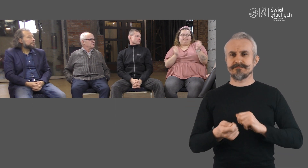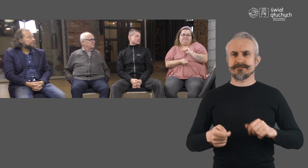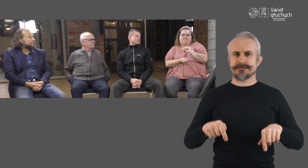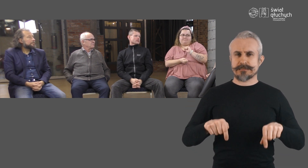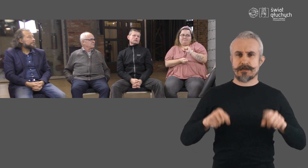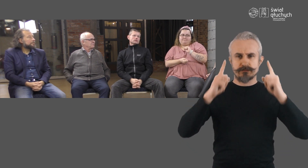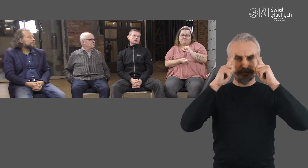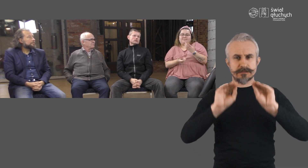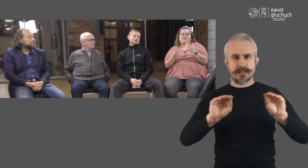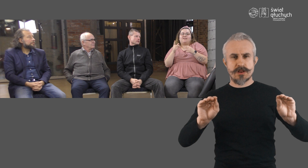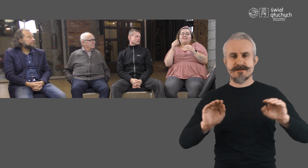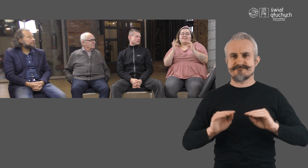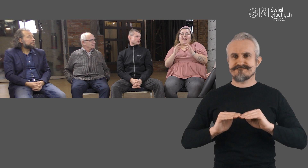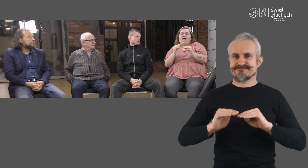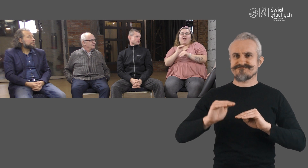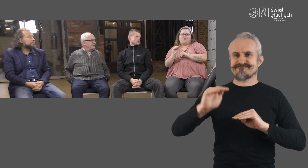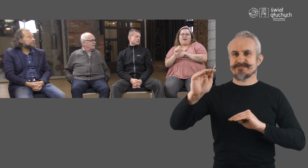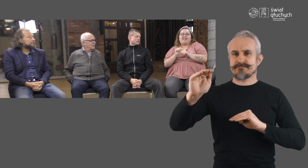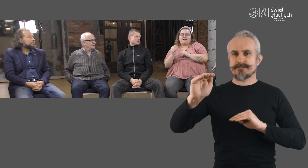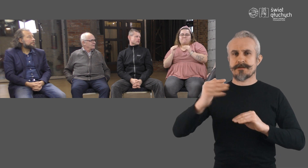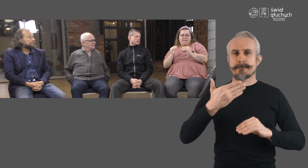Teraz jest taki czas ogromnej zmiany.